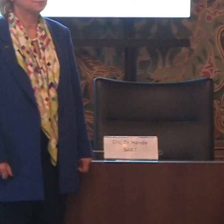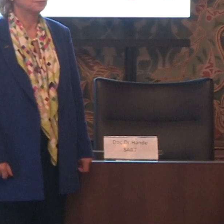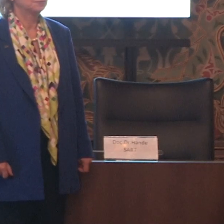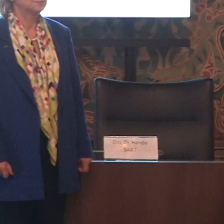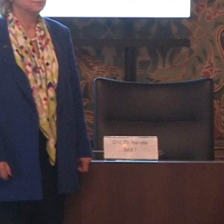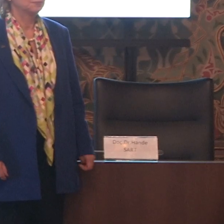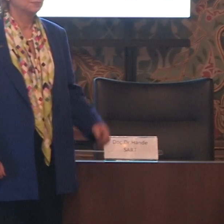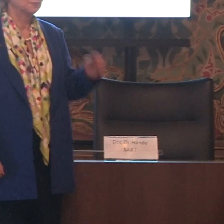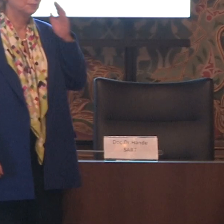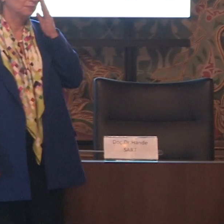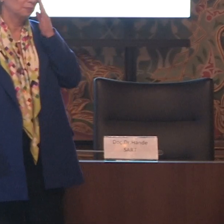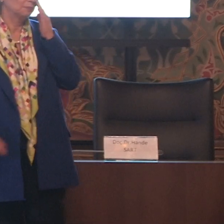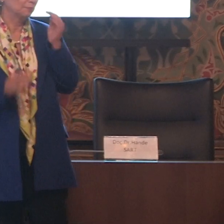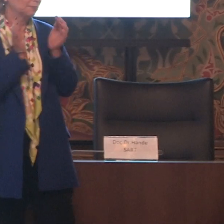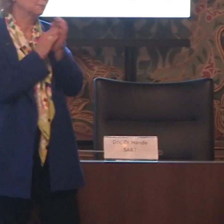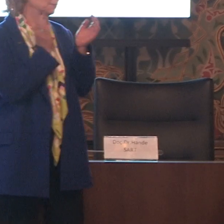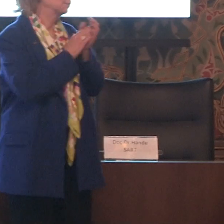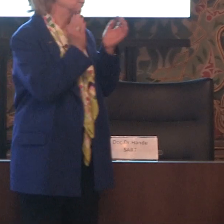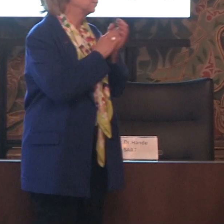Kılıç Aslan'ı kürsüye davet ediyoruz.